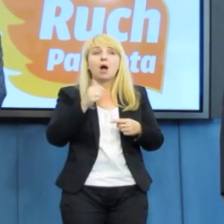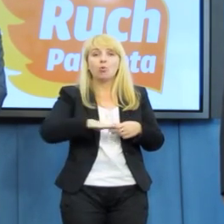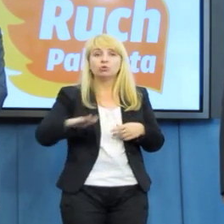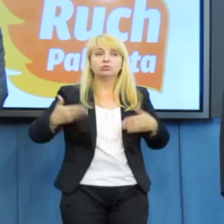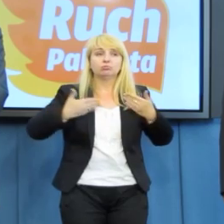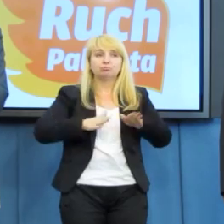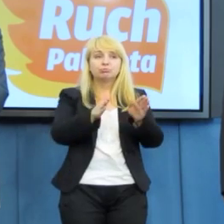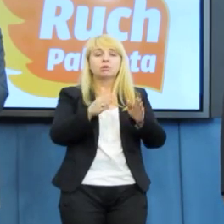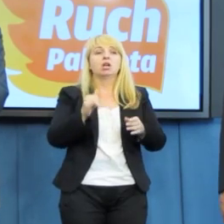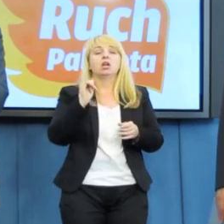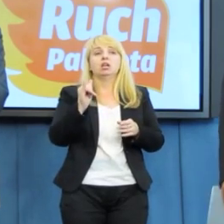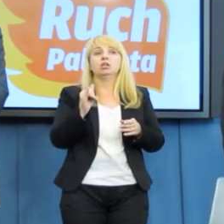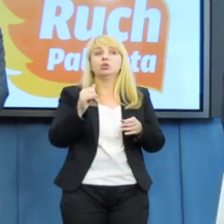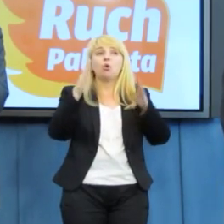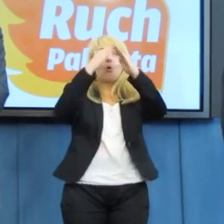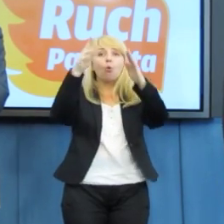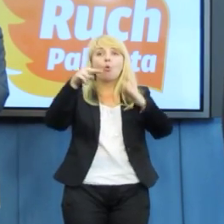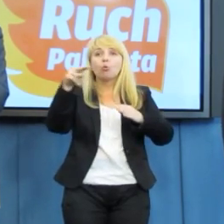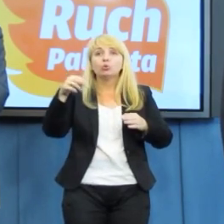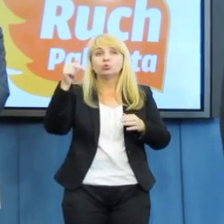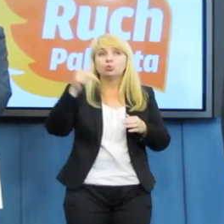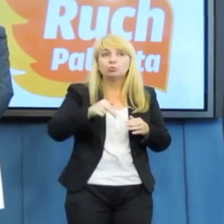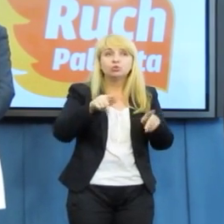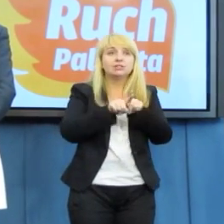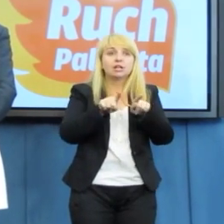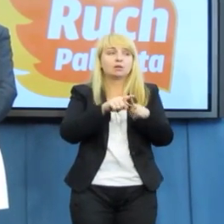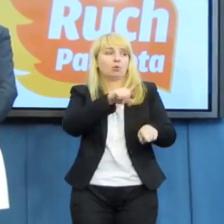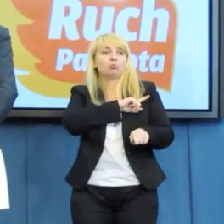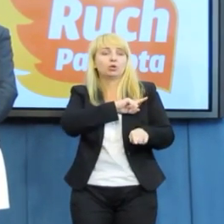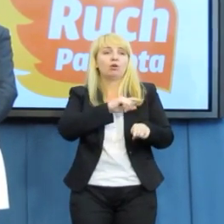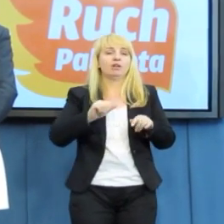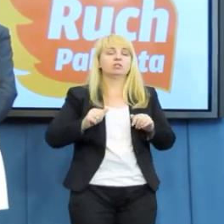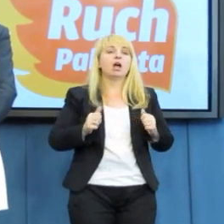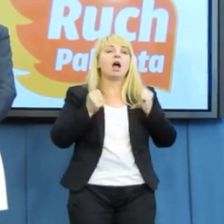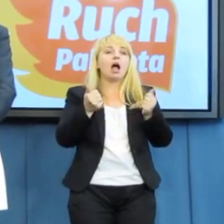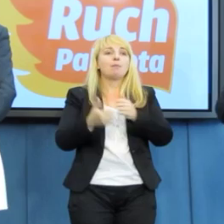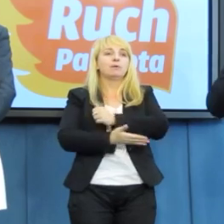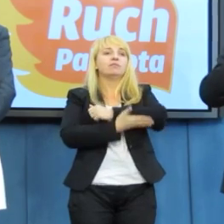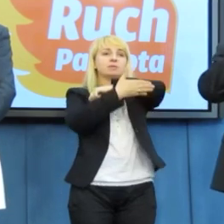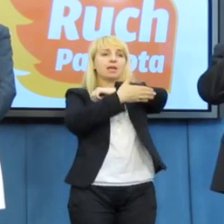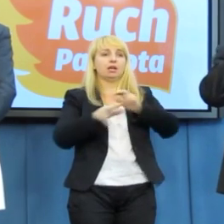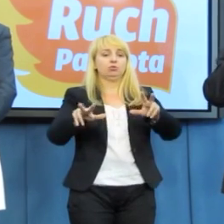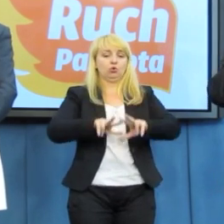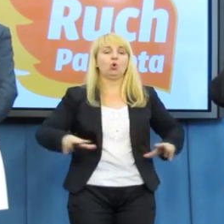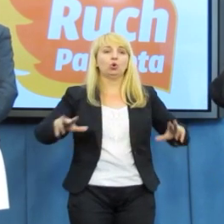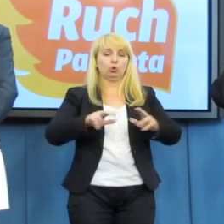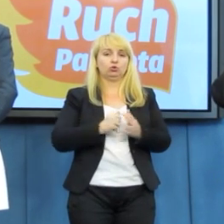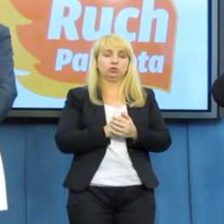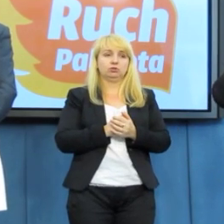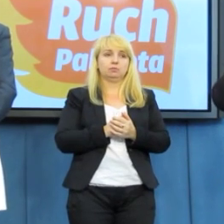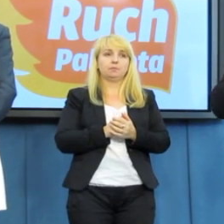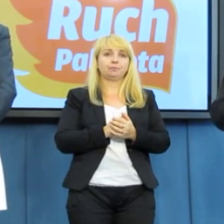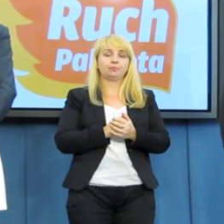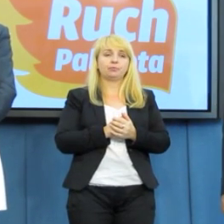zależy na tym, żeby ta dzietność była zwiększona, żeby rodziny miały jakiekolwiek wsparcie. Okazuje się, że tu inicjatywy